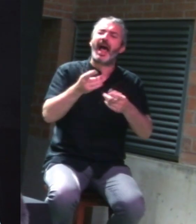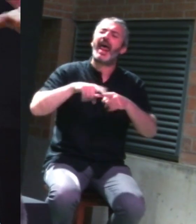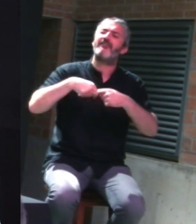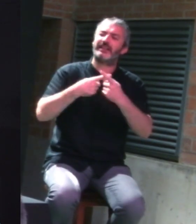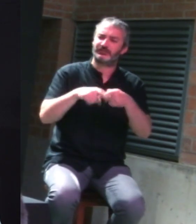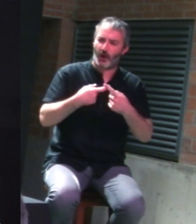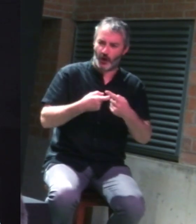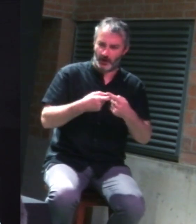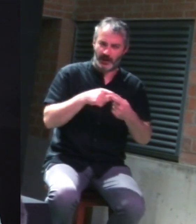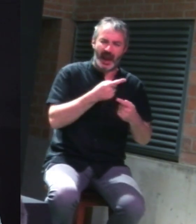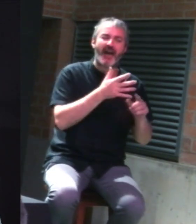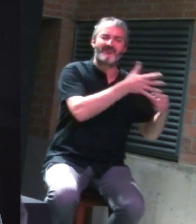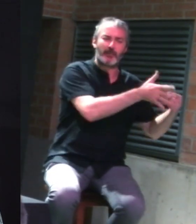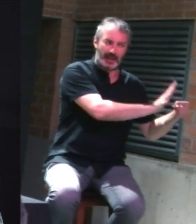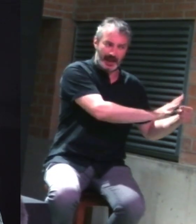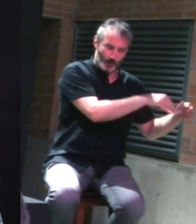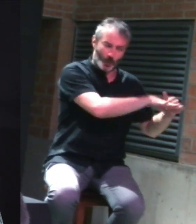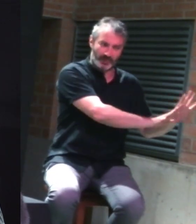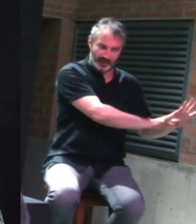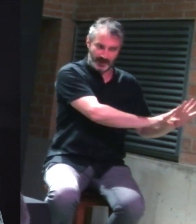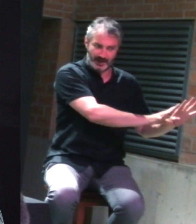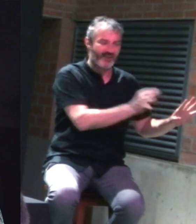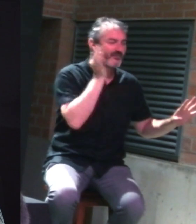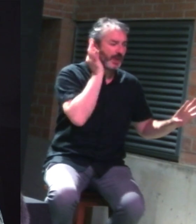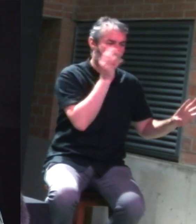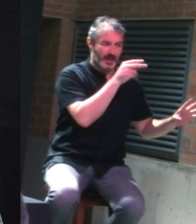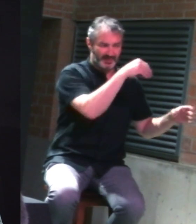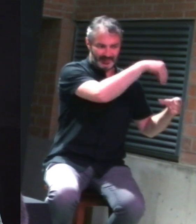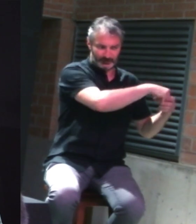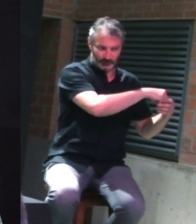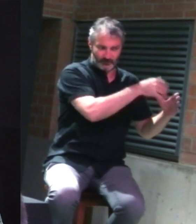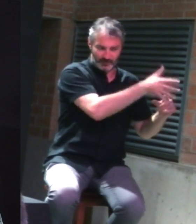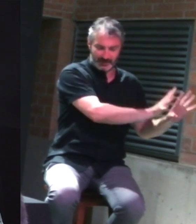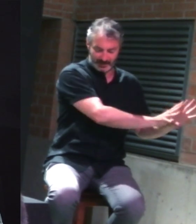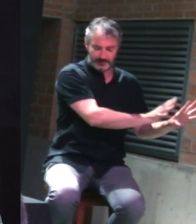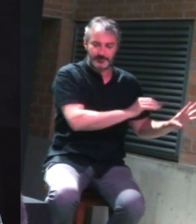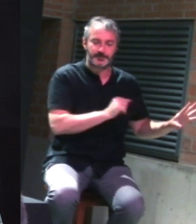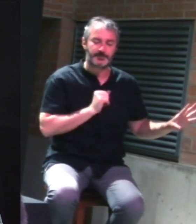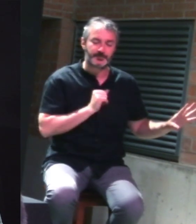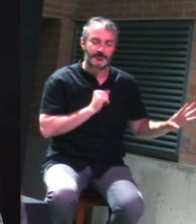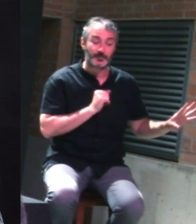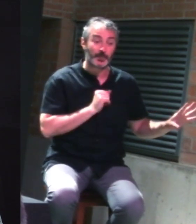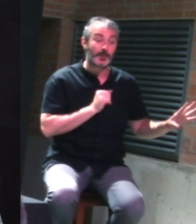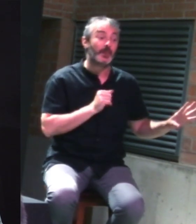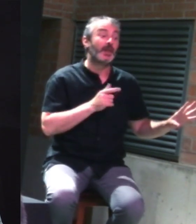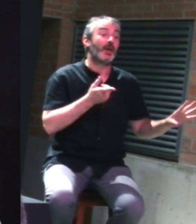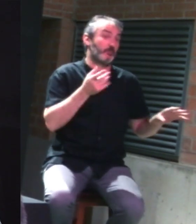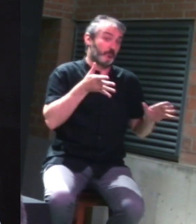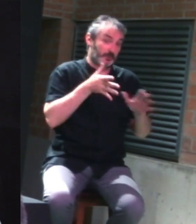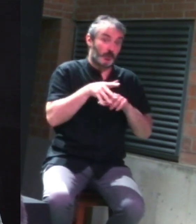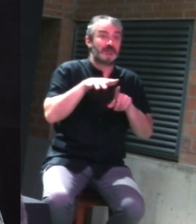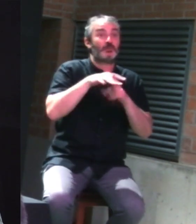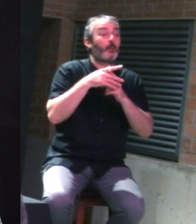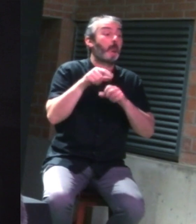de entrar en el tema de las fábricas y de la presencia femenina en estas. Bien, el sistema político